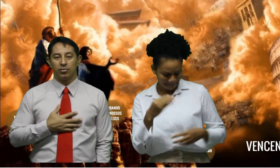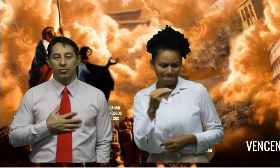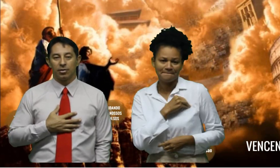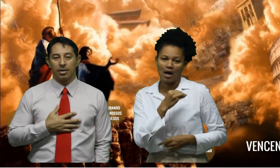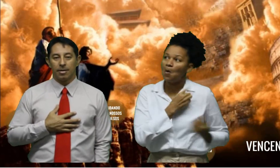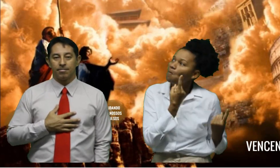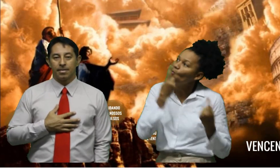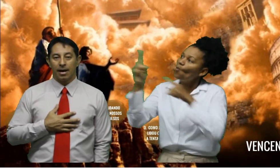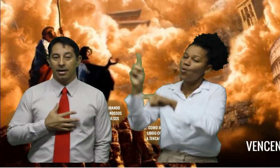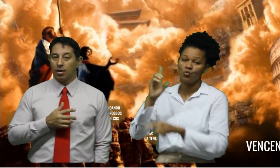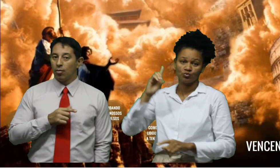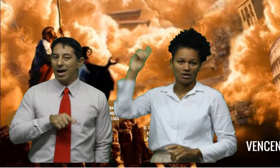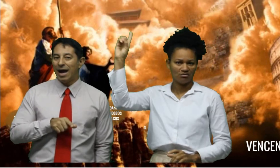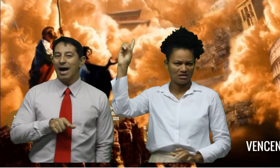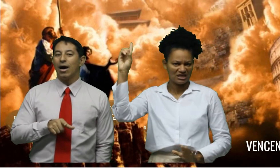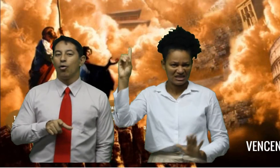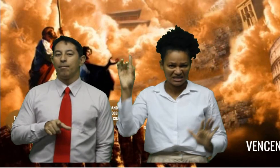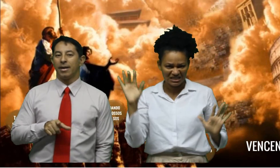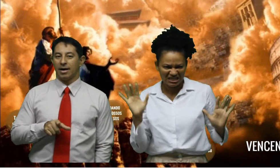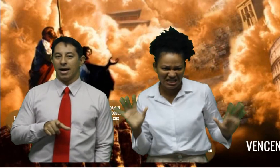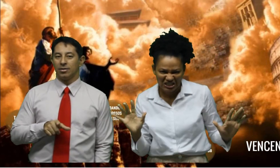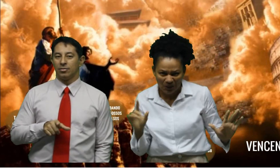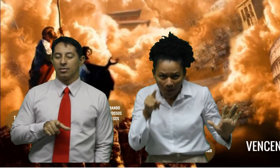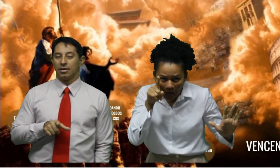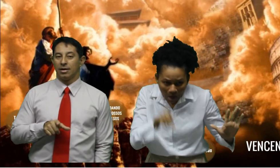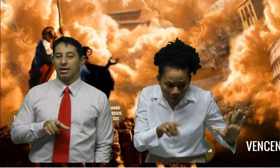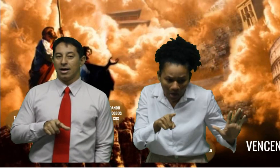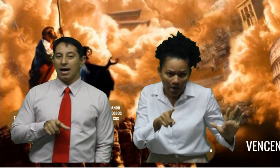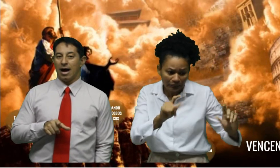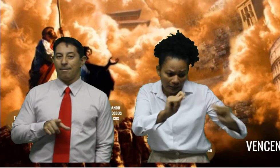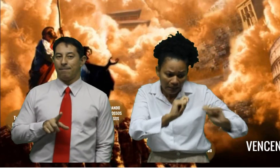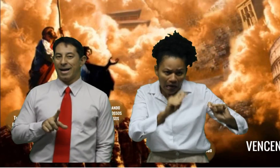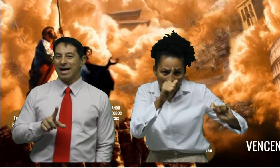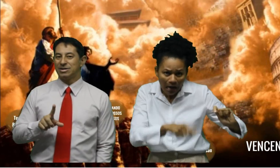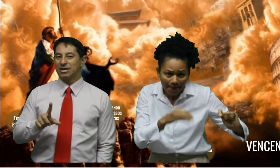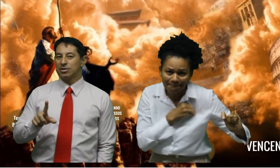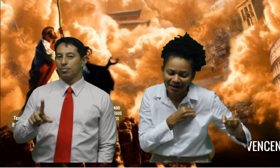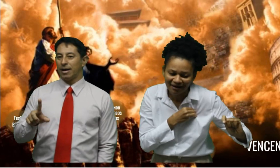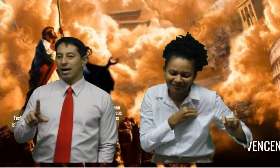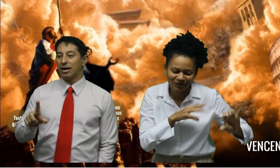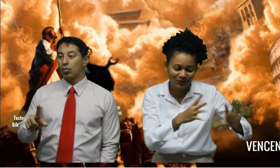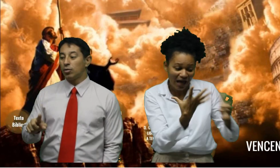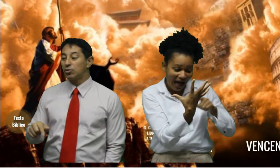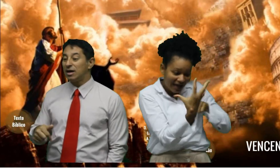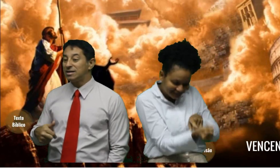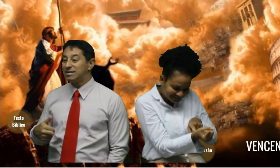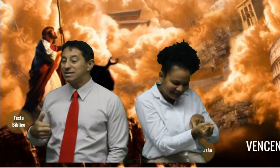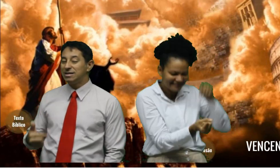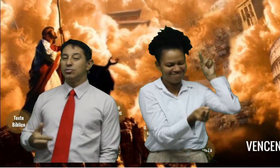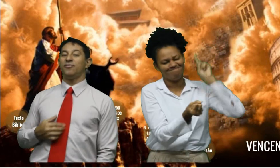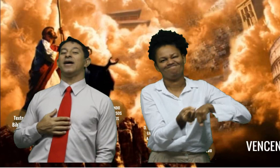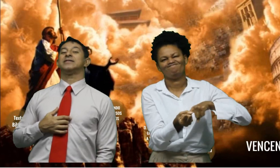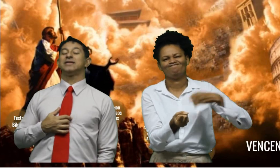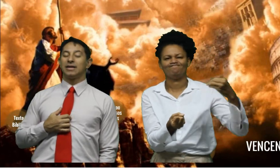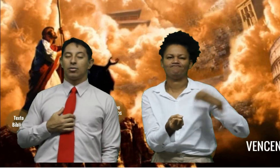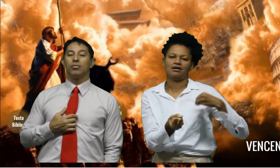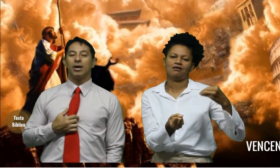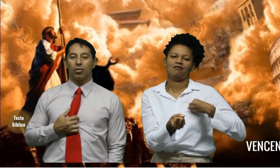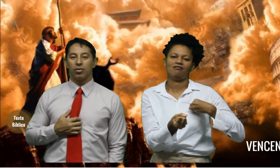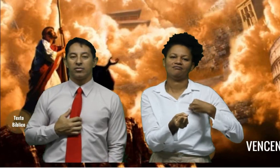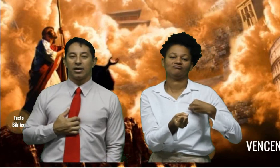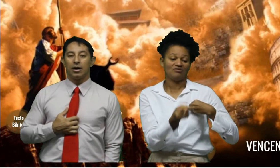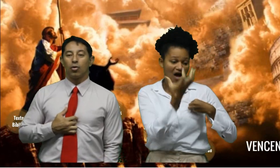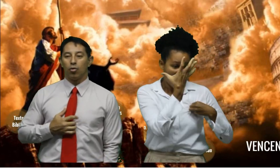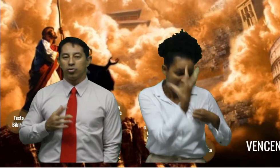contra Deus. Ela não é o pecado. A prática do pecado é quando eu decido fazer